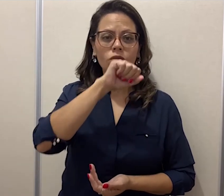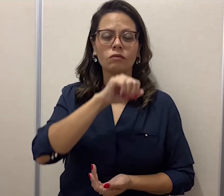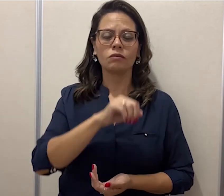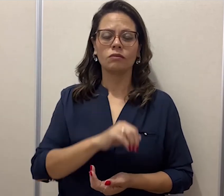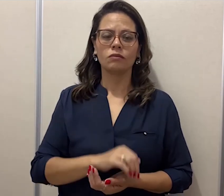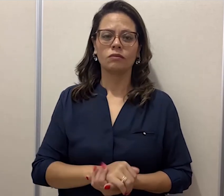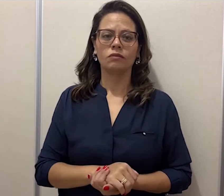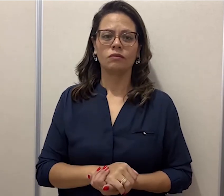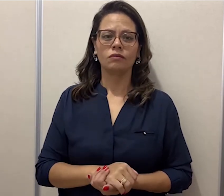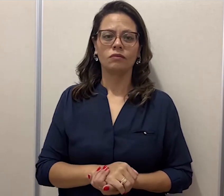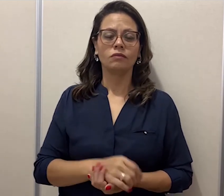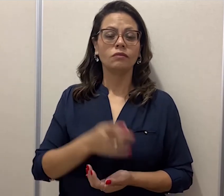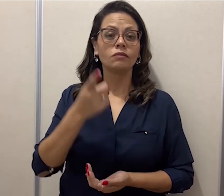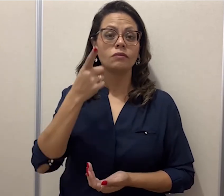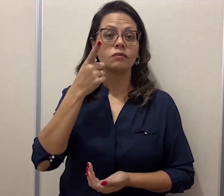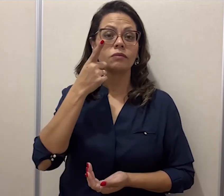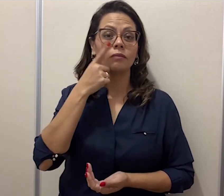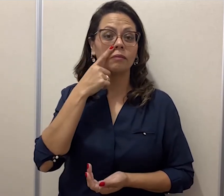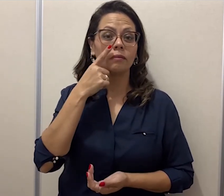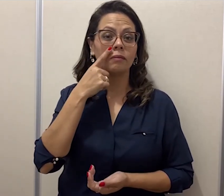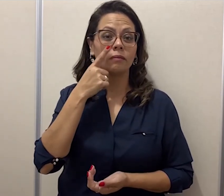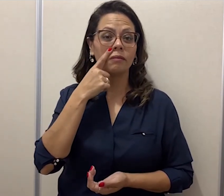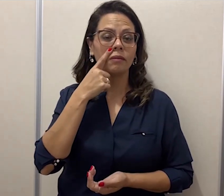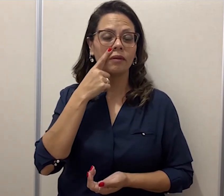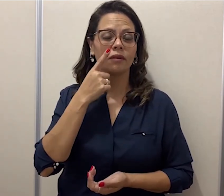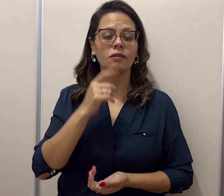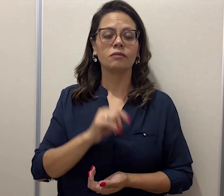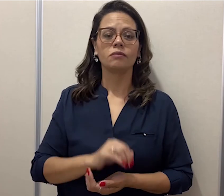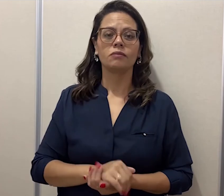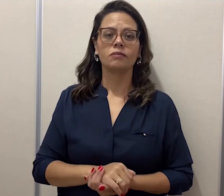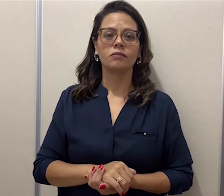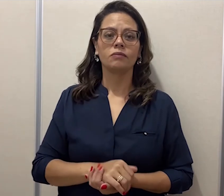Oi pai Oi pai